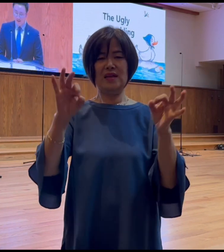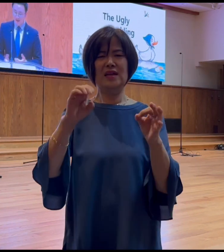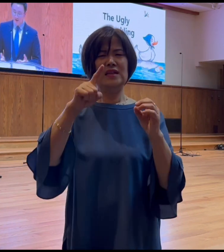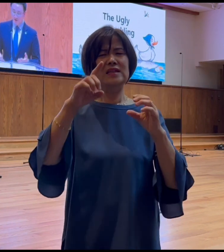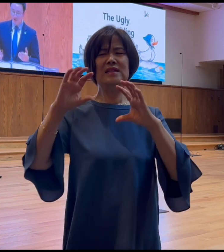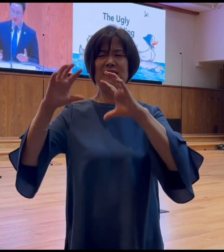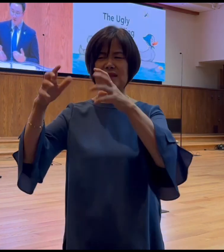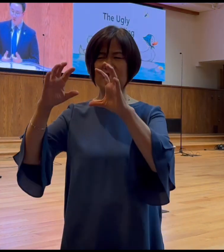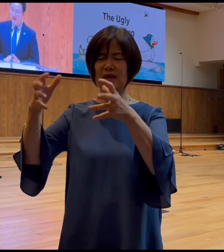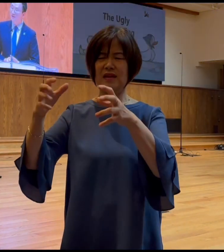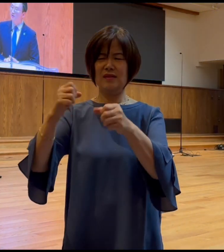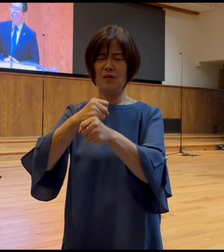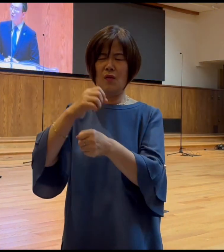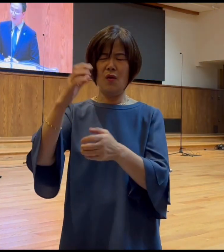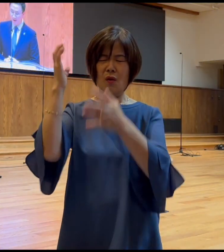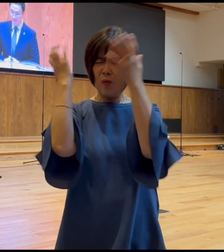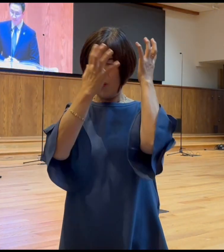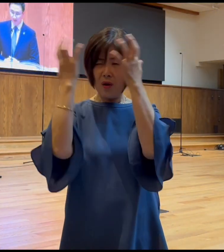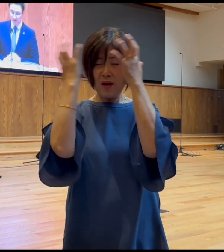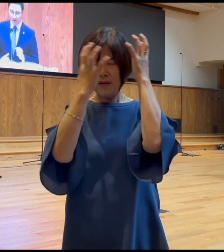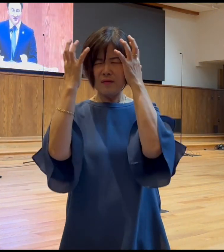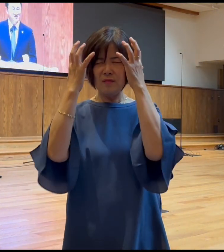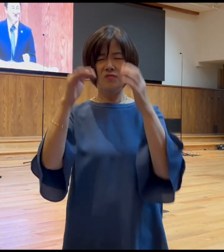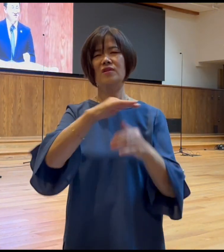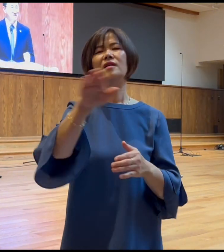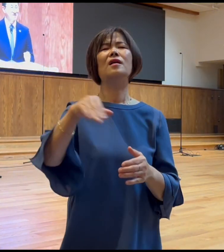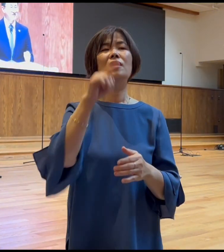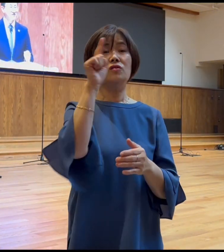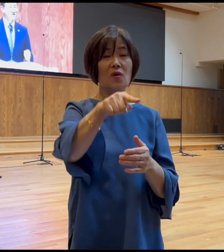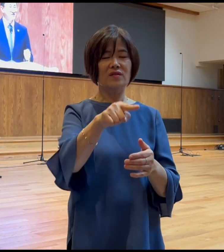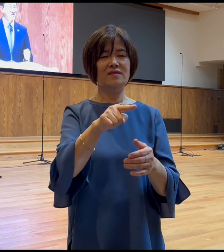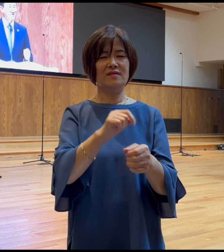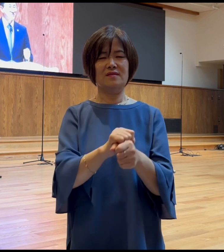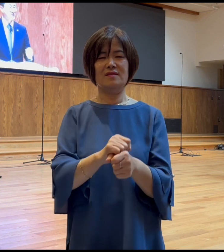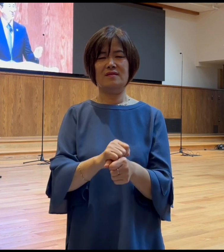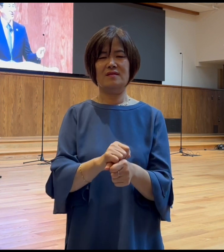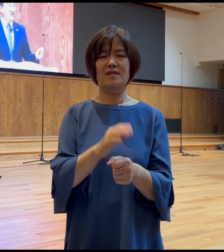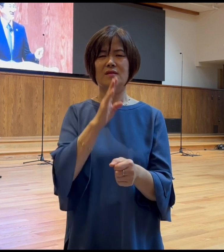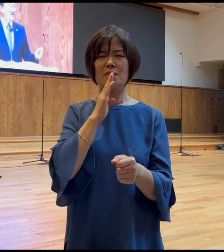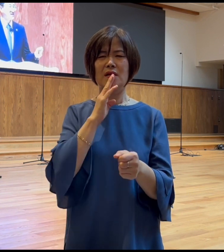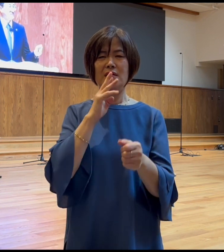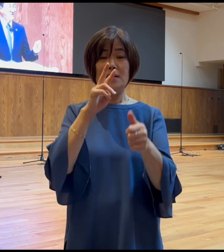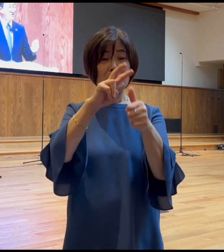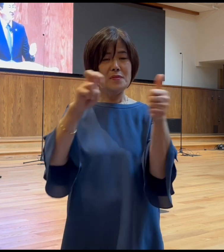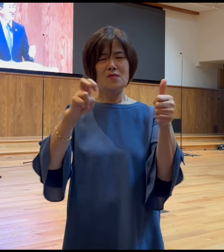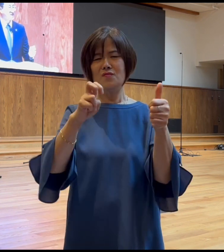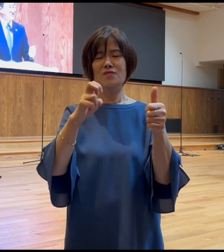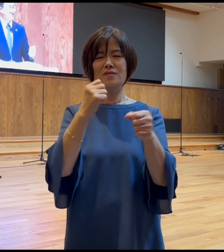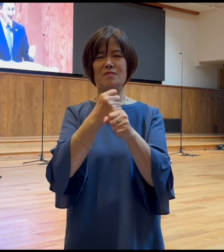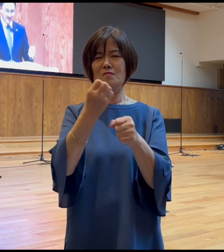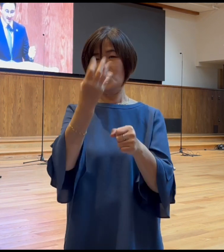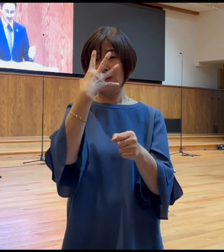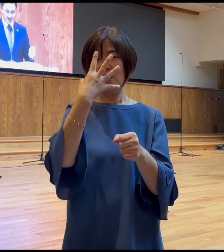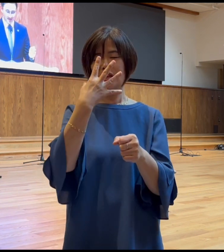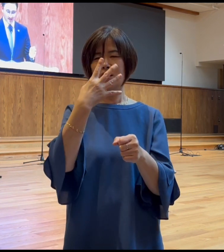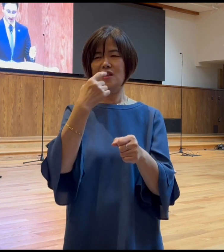이 세상에서 정체성 혼란을 겪는 우리에게 너는 미운 오리가 아니라 백조라고